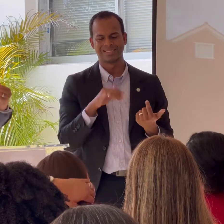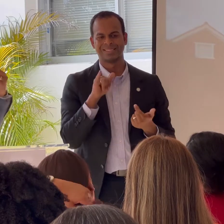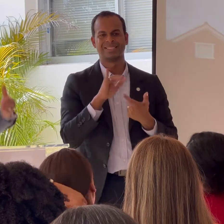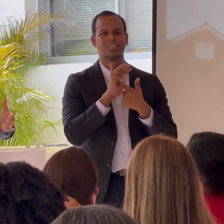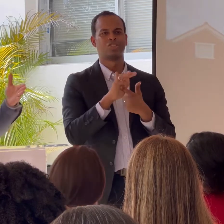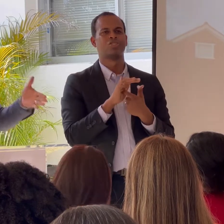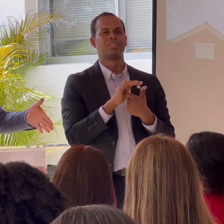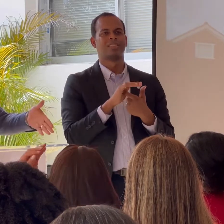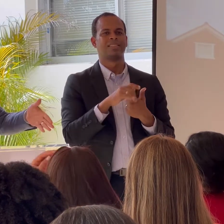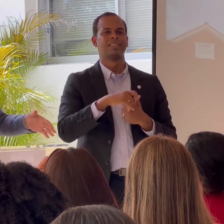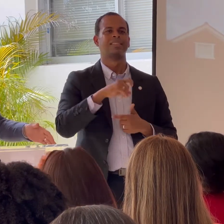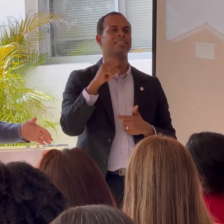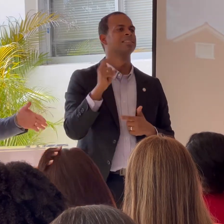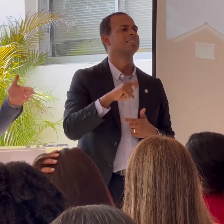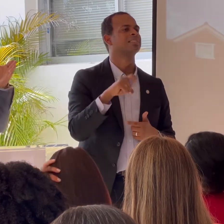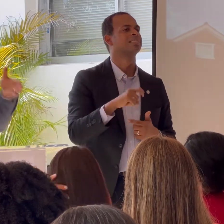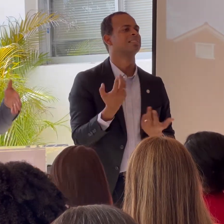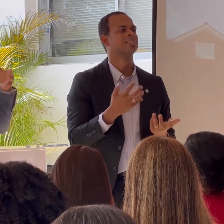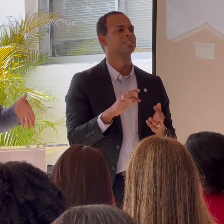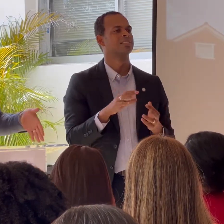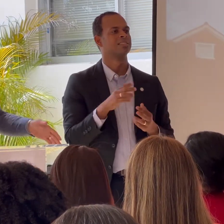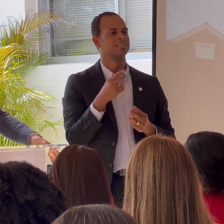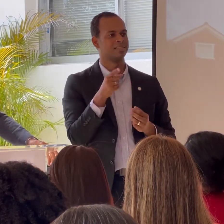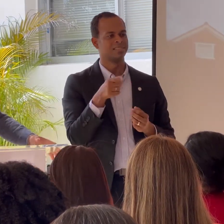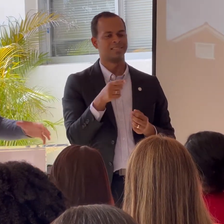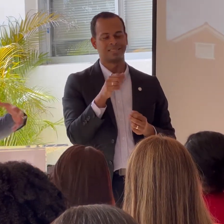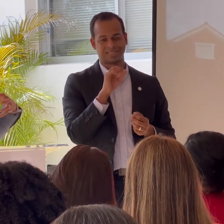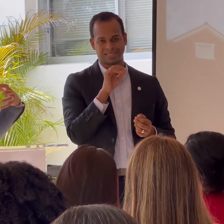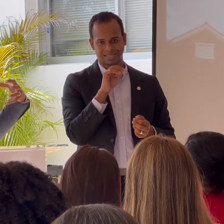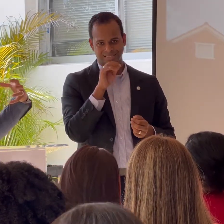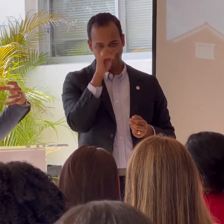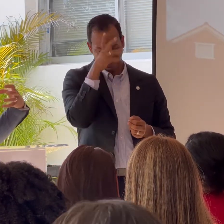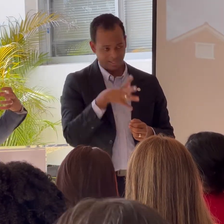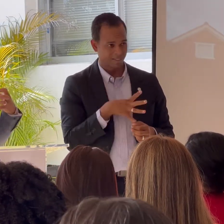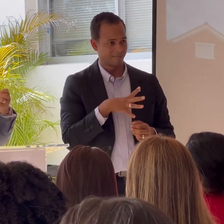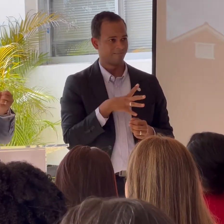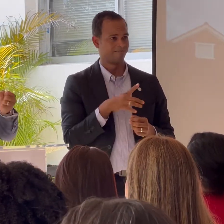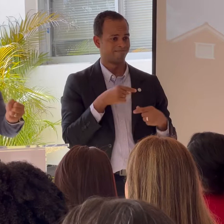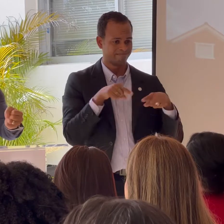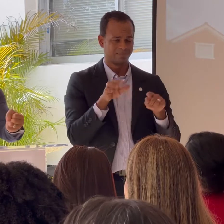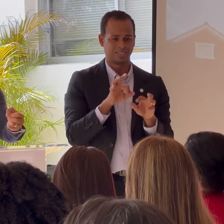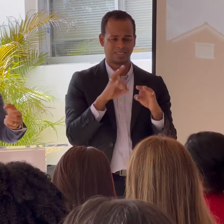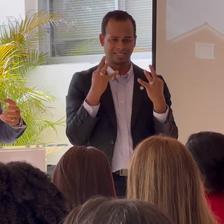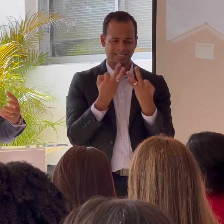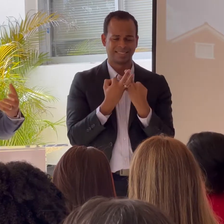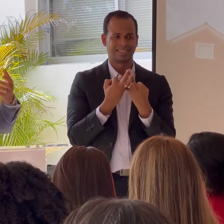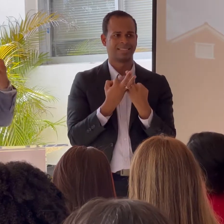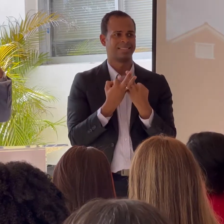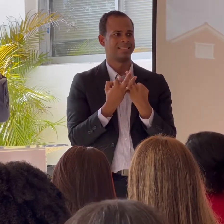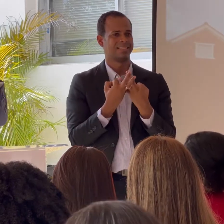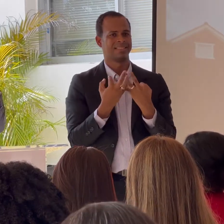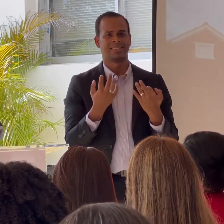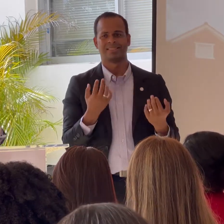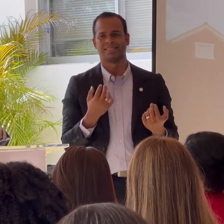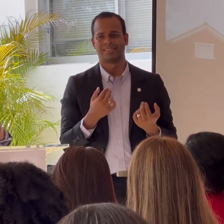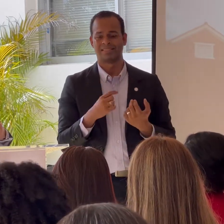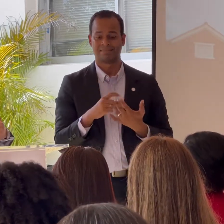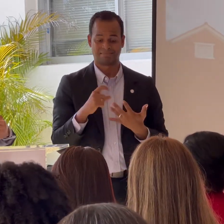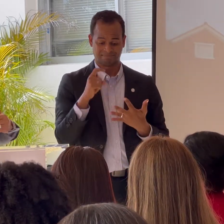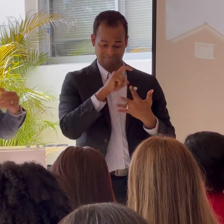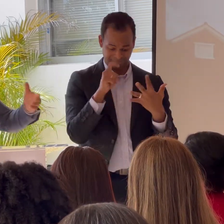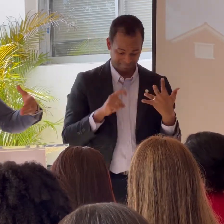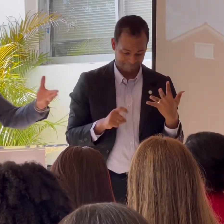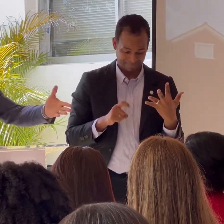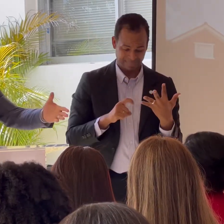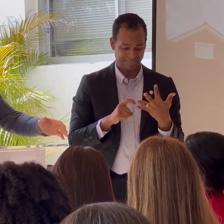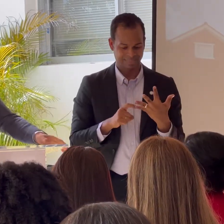la profunda necesidad que estaba pasando ese señor atacado por las necesidades